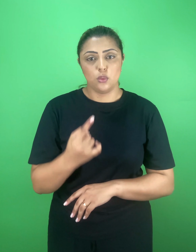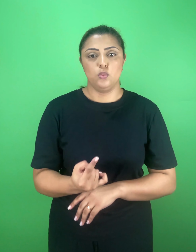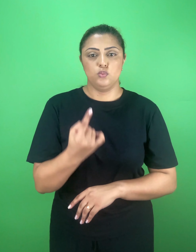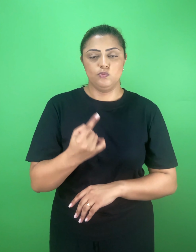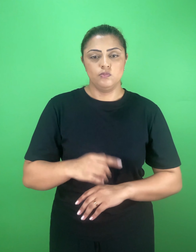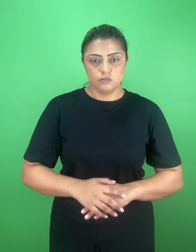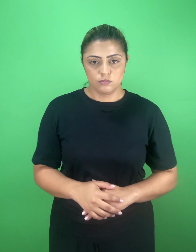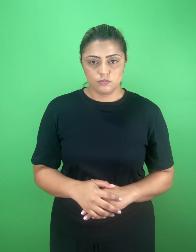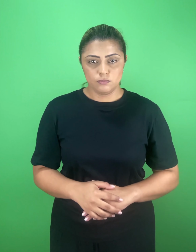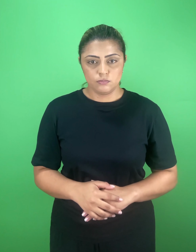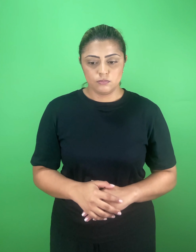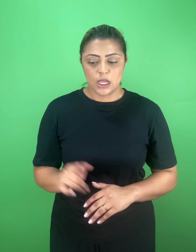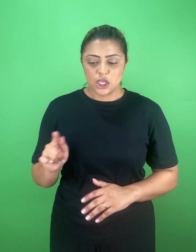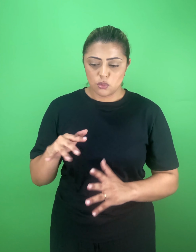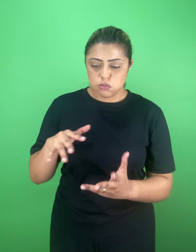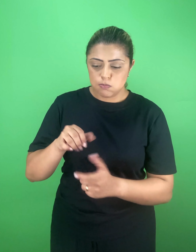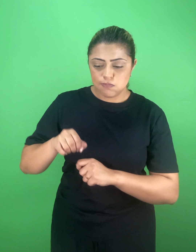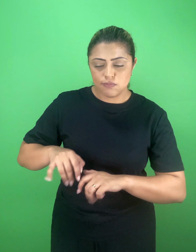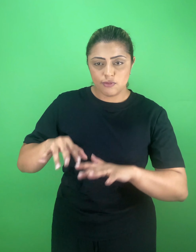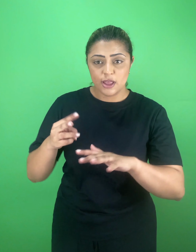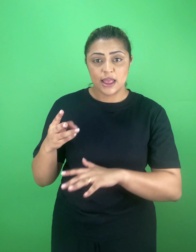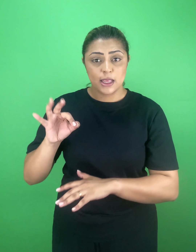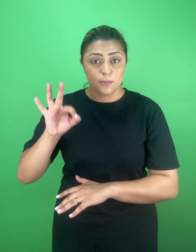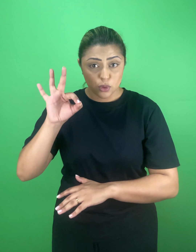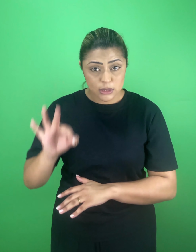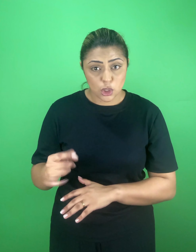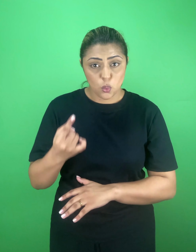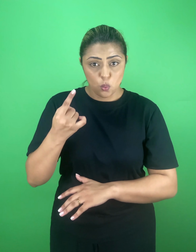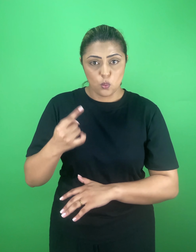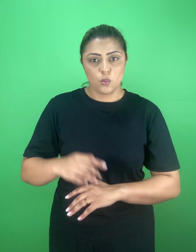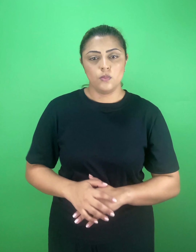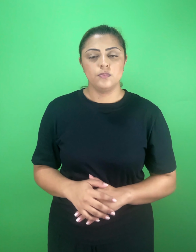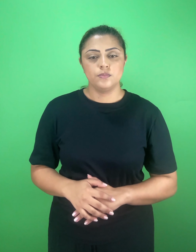1. Desconcentração geográfica